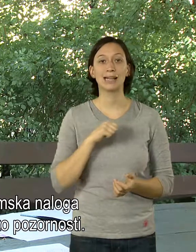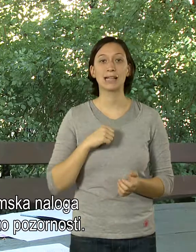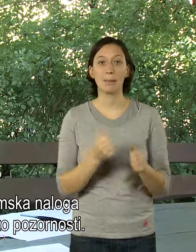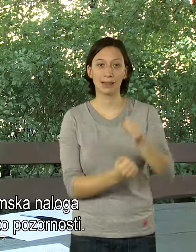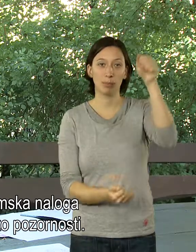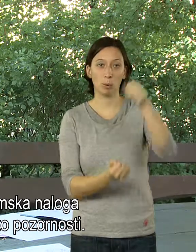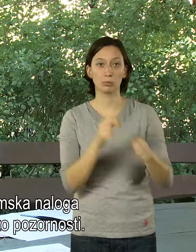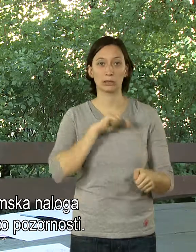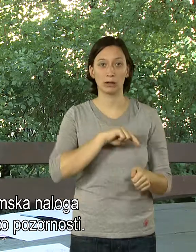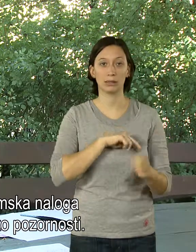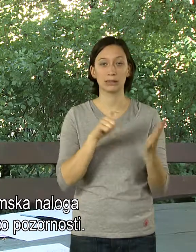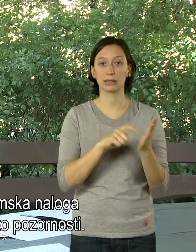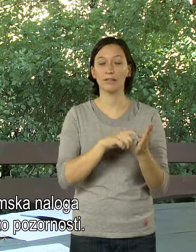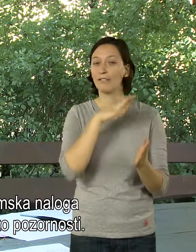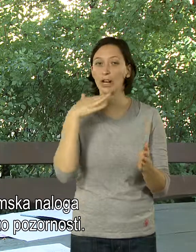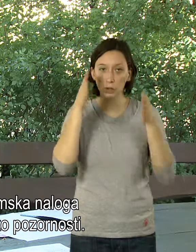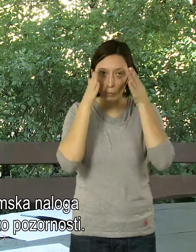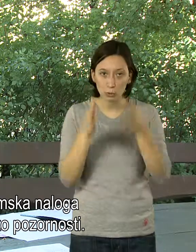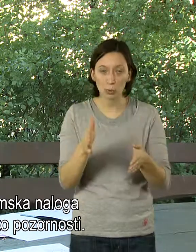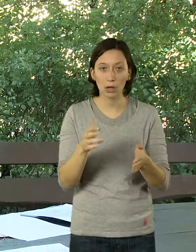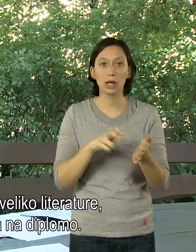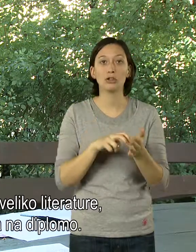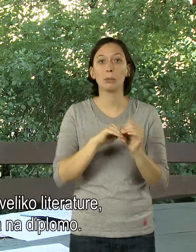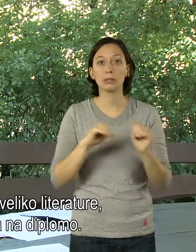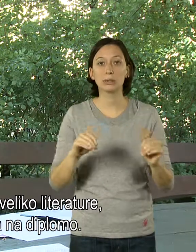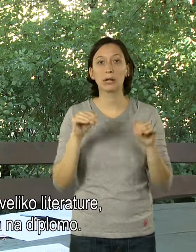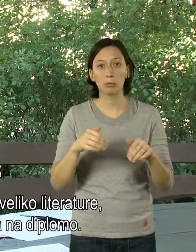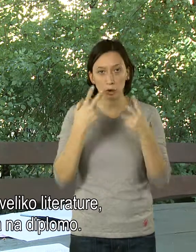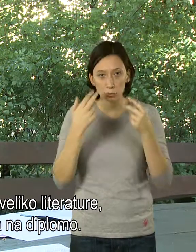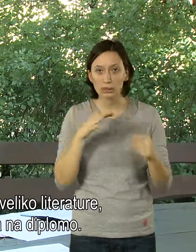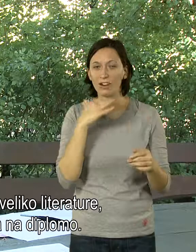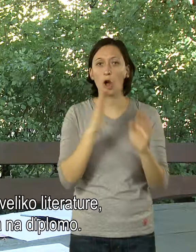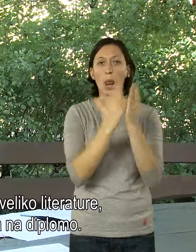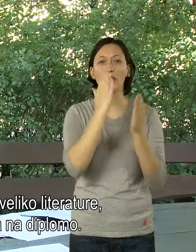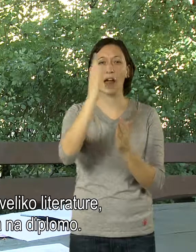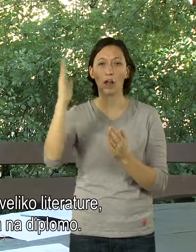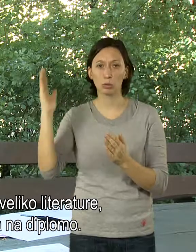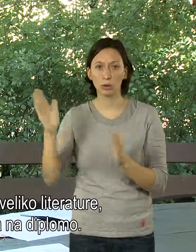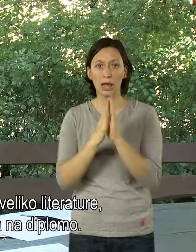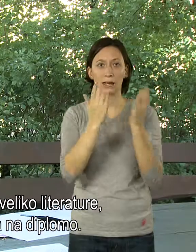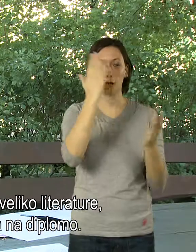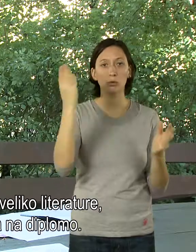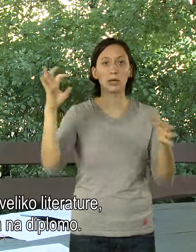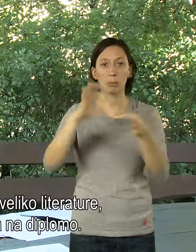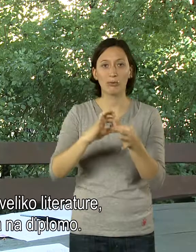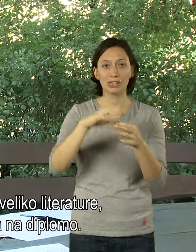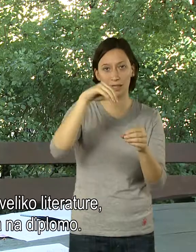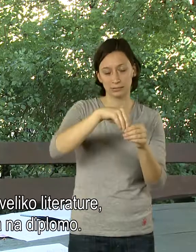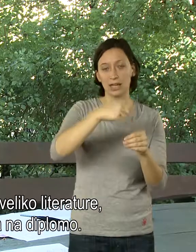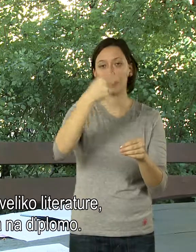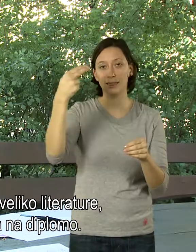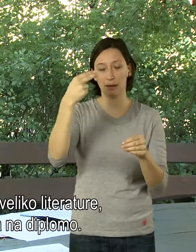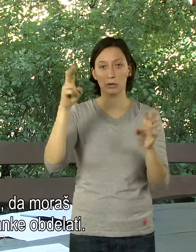Sama diplomska naloga zahteva veliko pozornosti. Zlasti, ker moraš poiskati veliko literature, ki se nanaša na